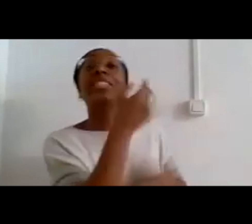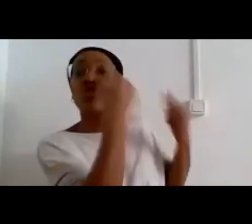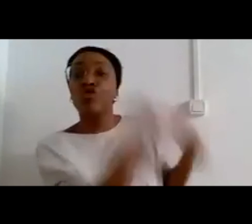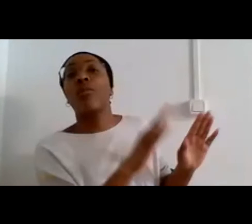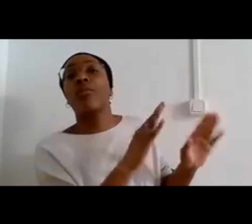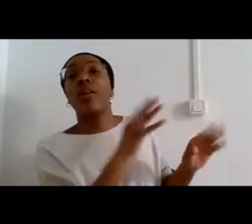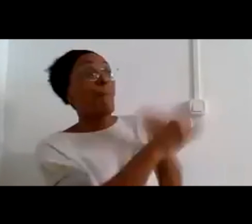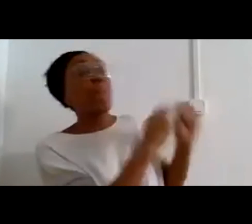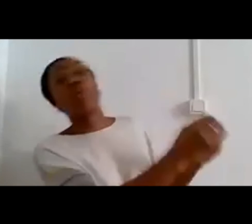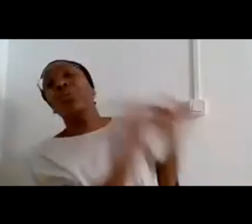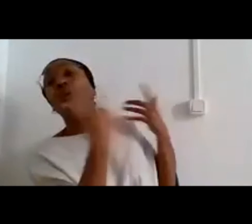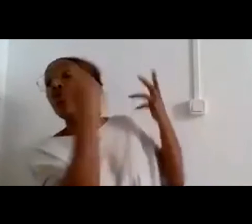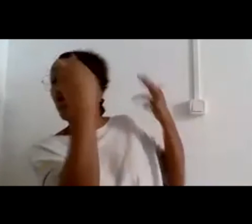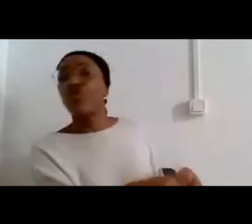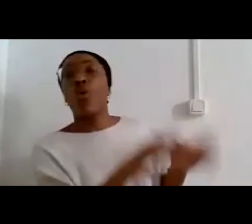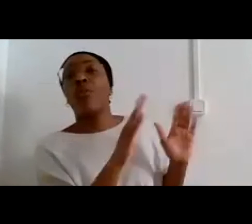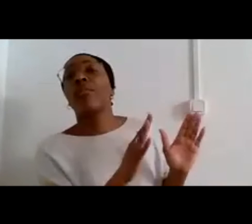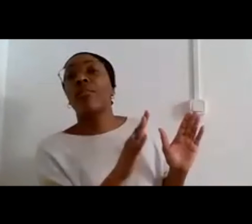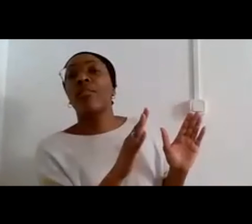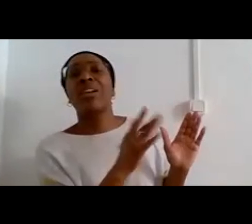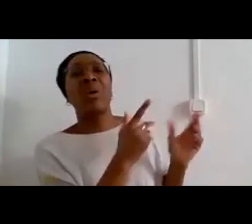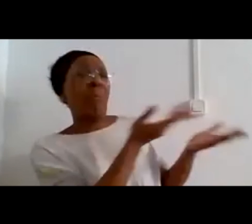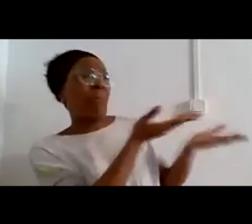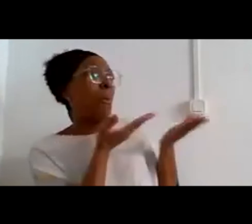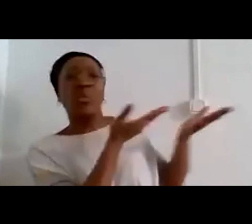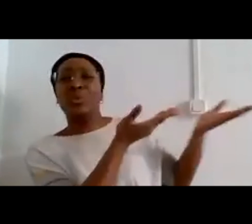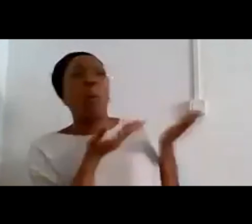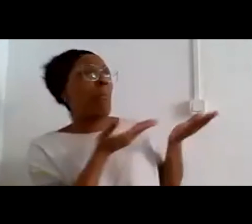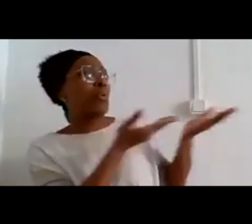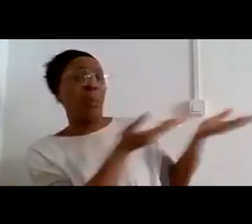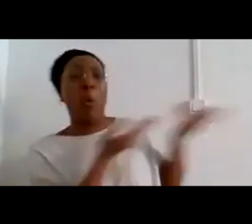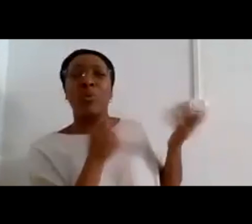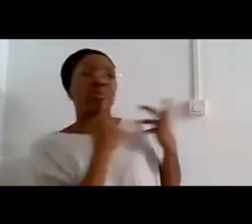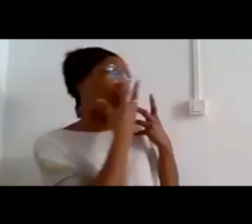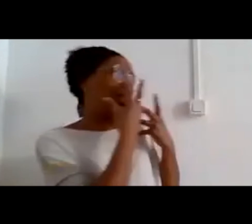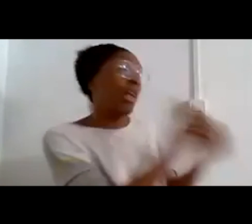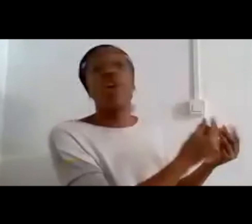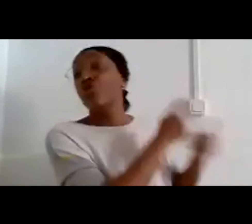son humanisme, à tout ce qu'il veut nous proposer pour essayer de façonner notre vie.